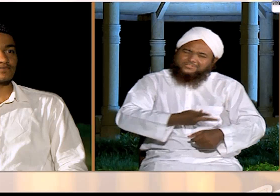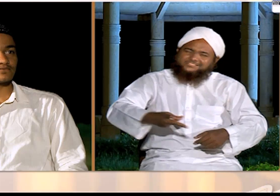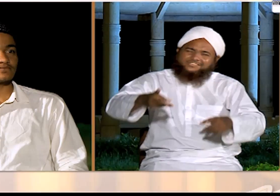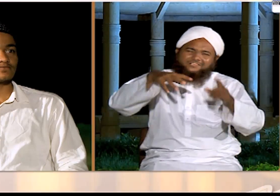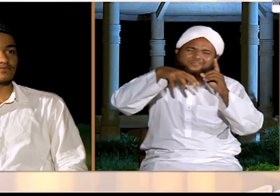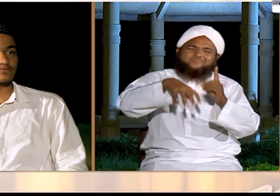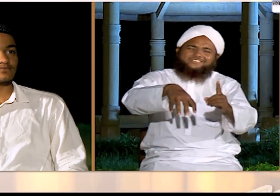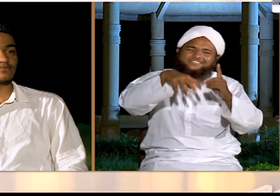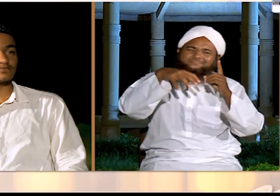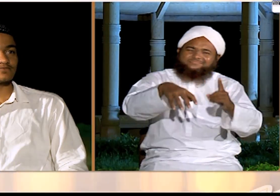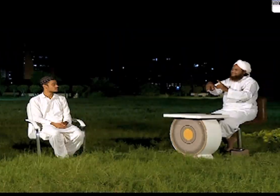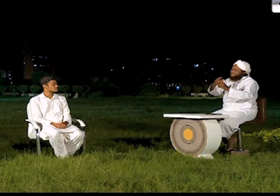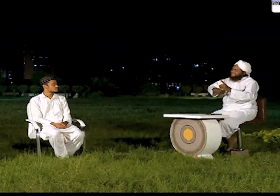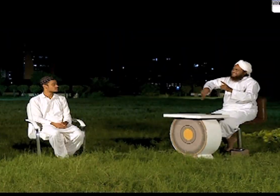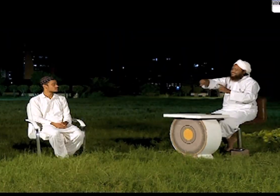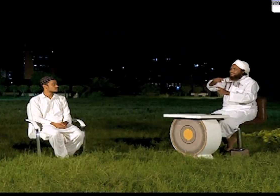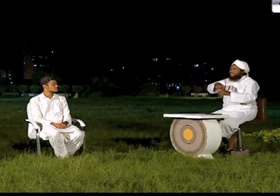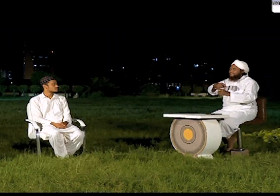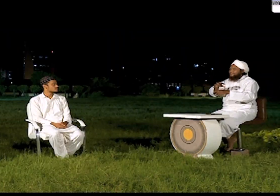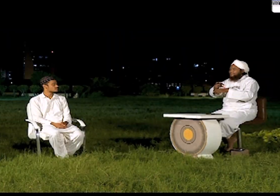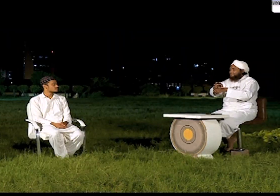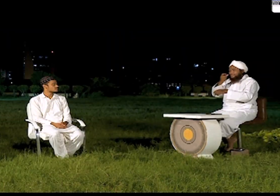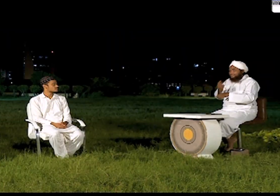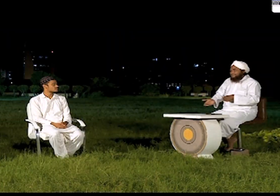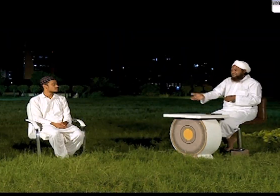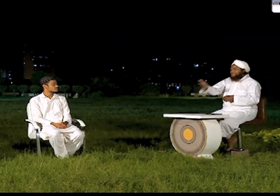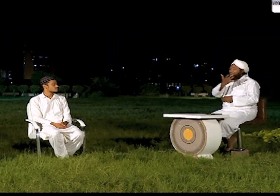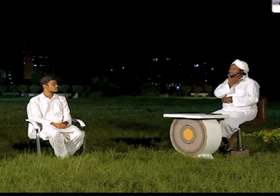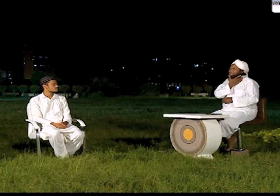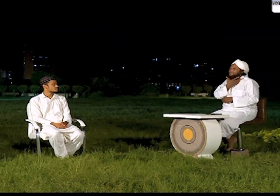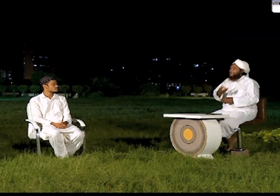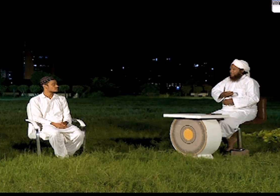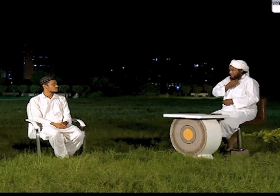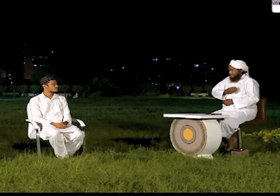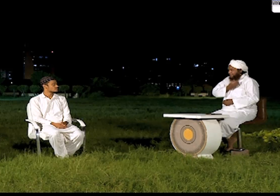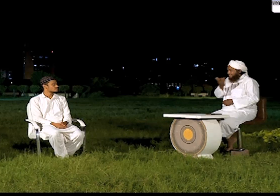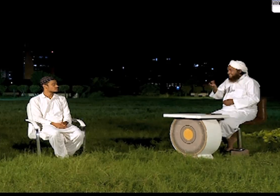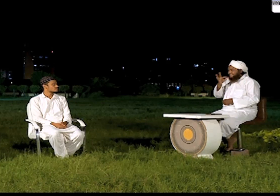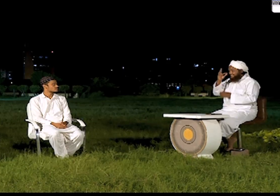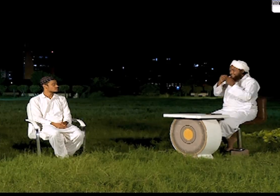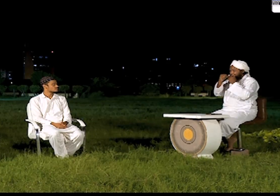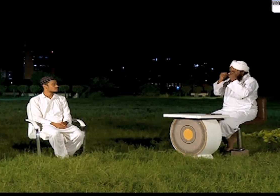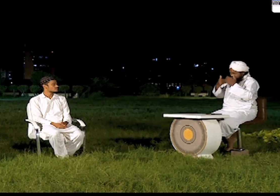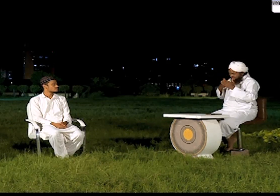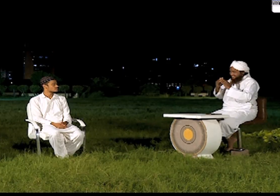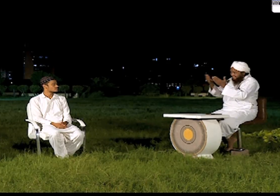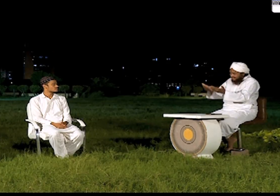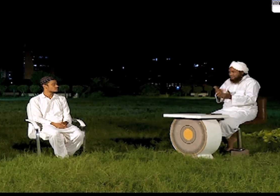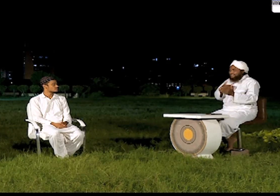لیے مدینہ طیبہ بنایا تو ہر قبیلہ چاہتا تھا کہ آپ صلی اللہ علیہ وآلہ وسلم ان کے ہاں قیام فرمائیں